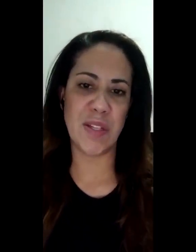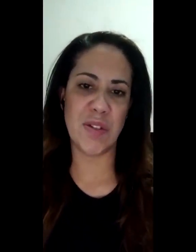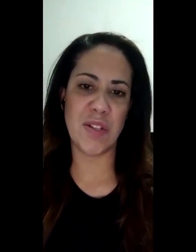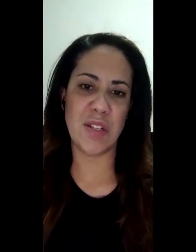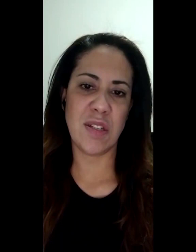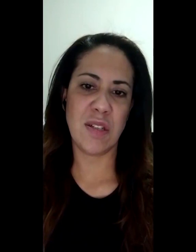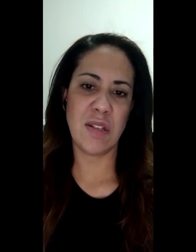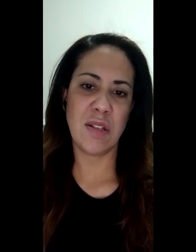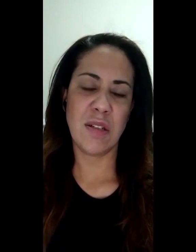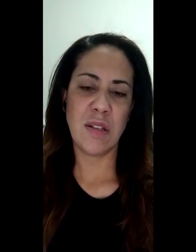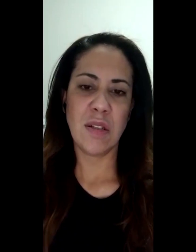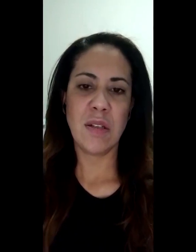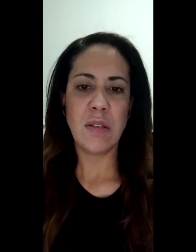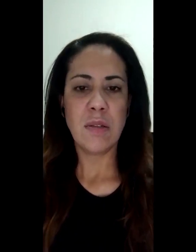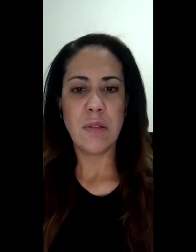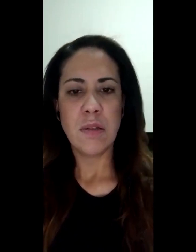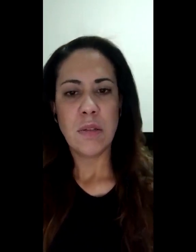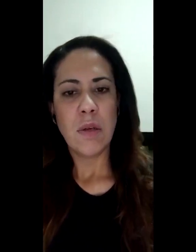a noite."